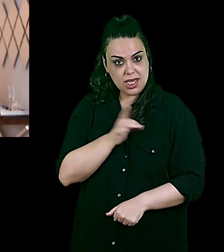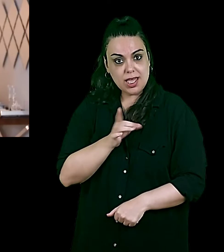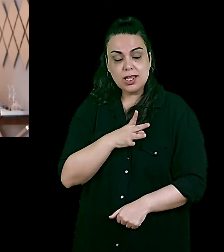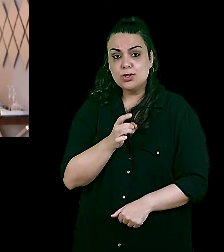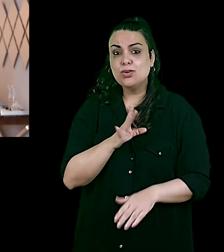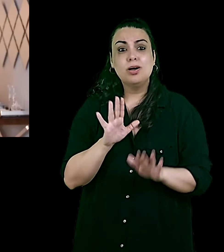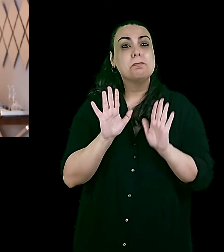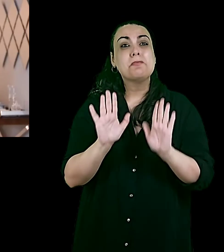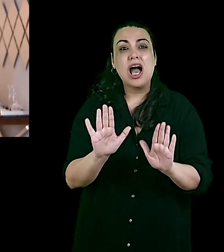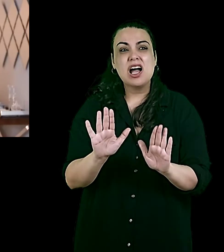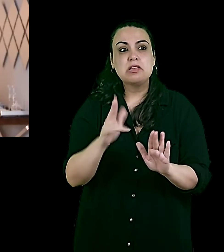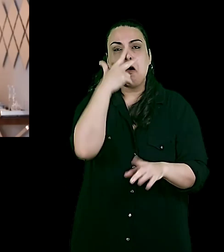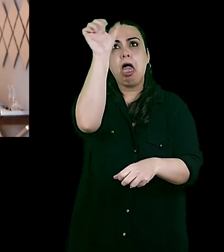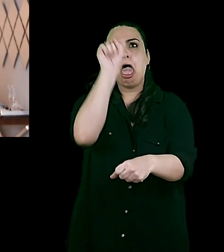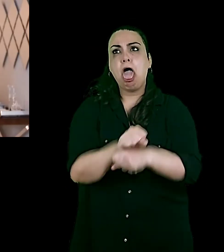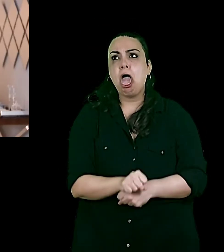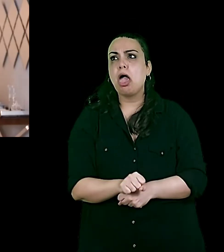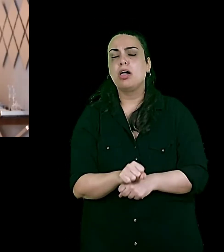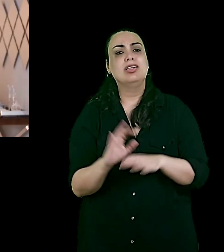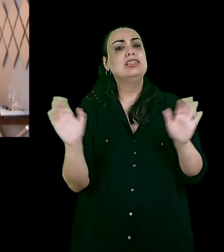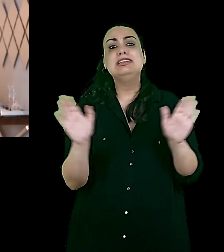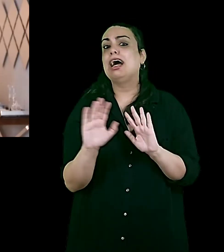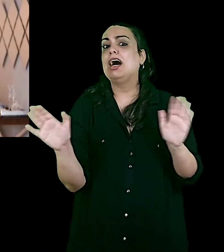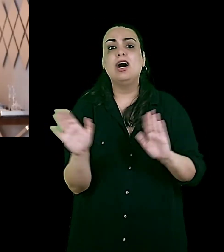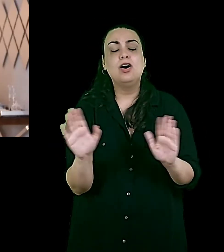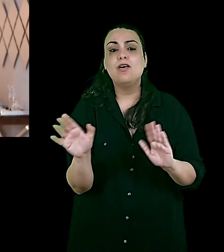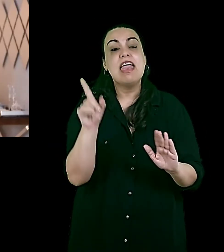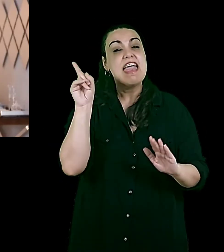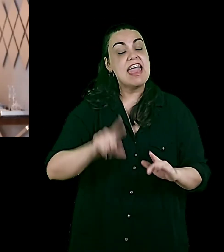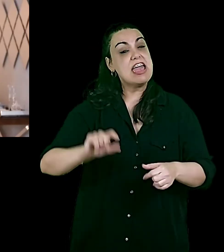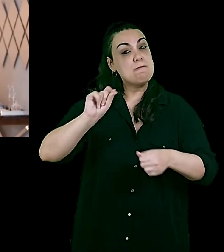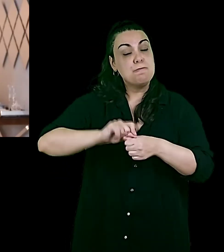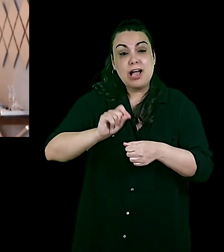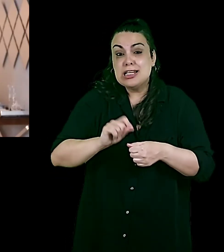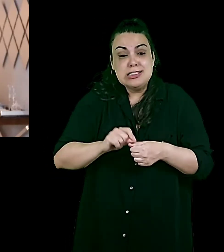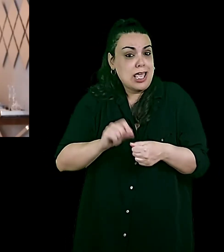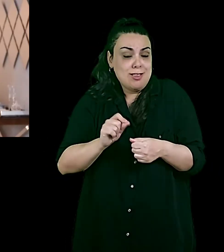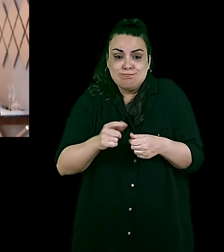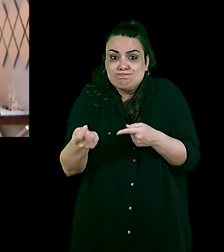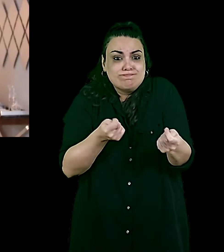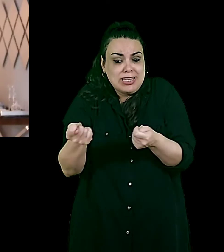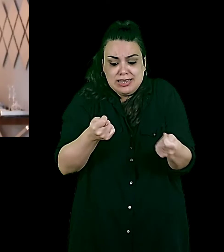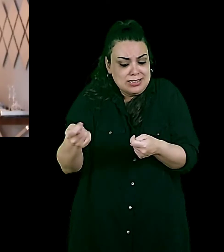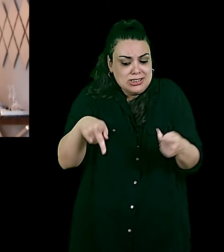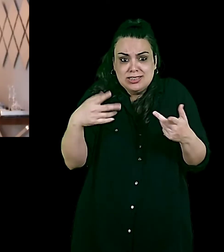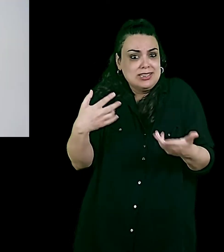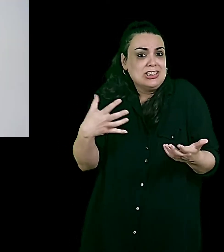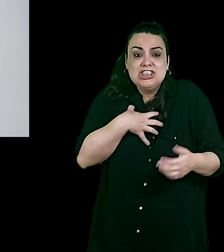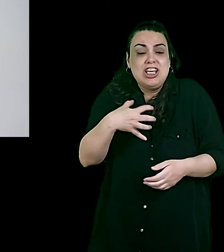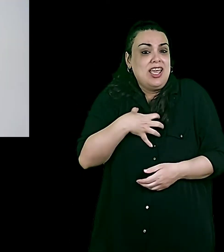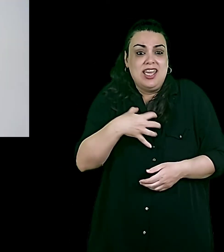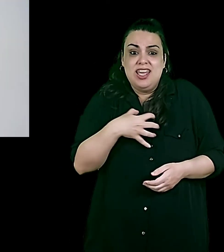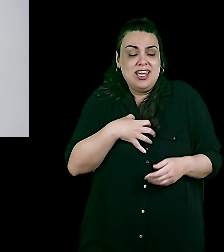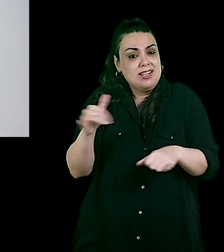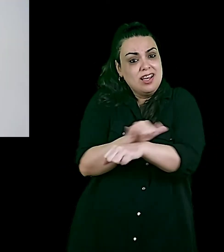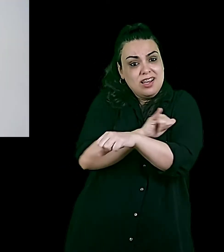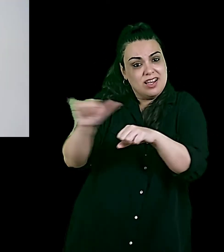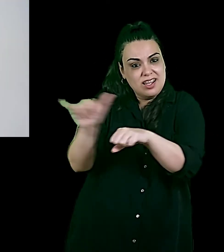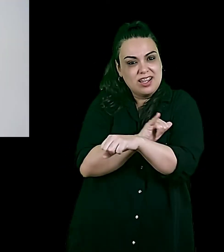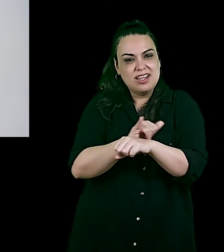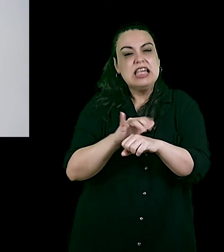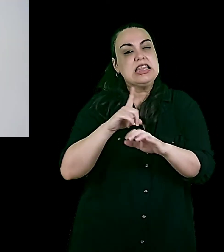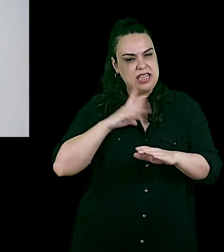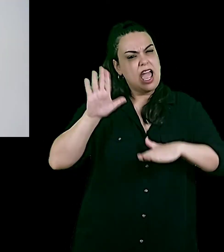medo não significa não fazer direito, significa fazer do jeito que dá para fazer. E essa é a proposta do